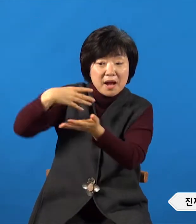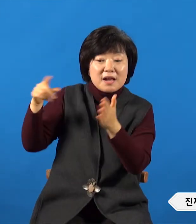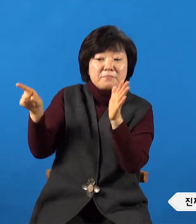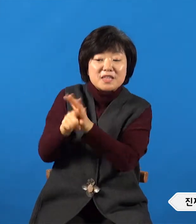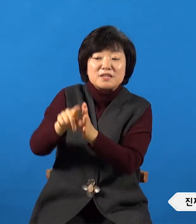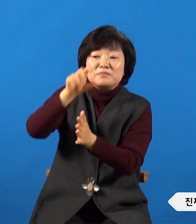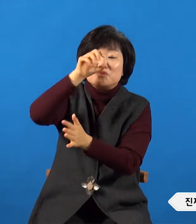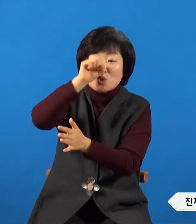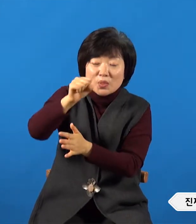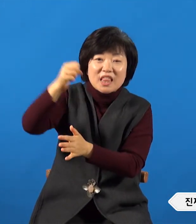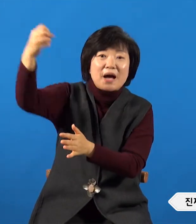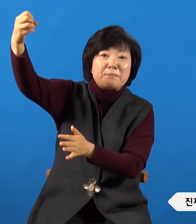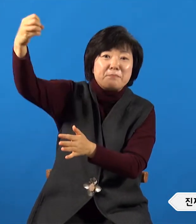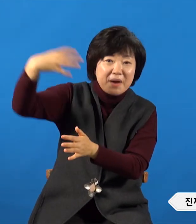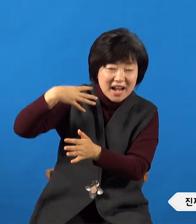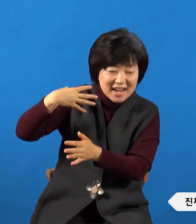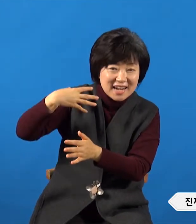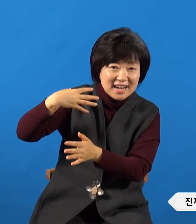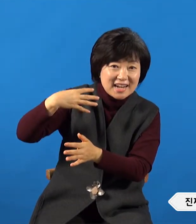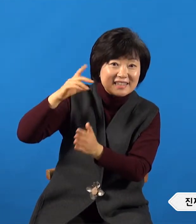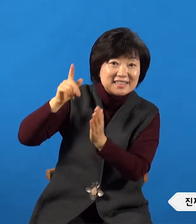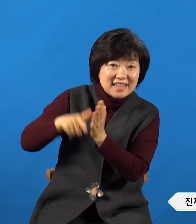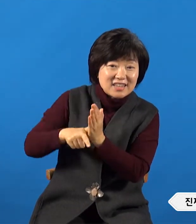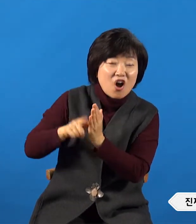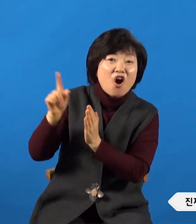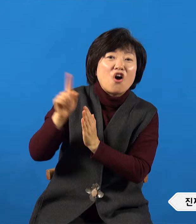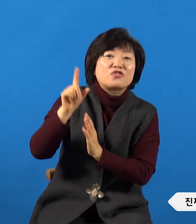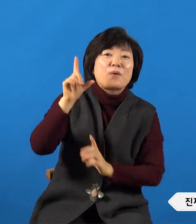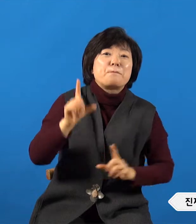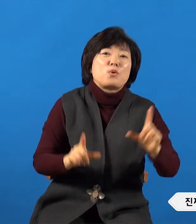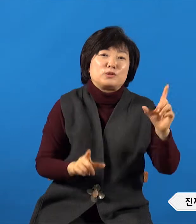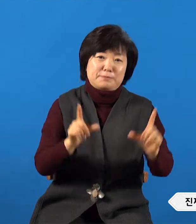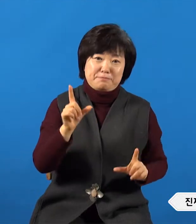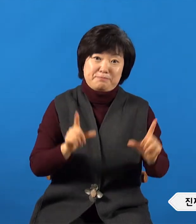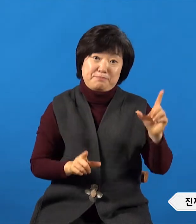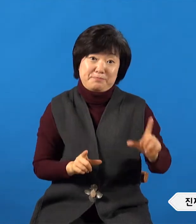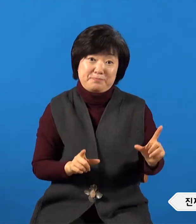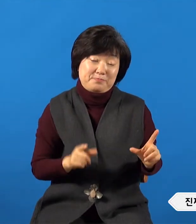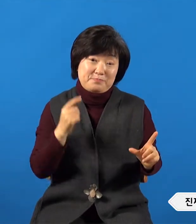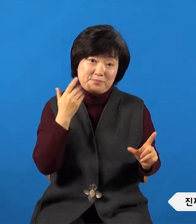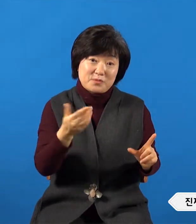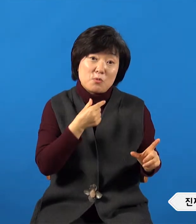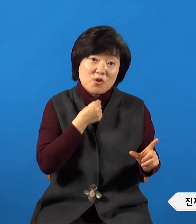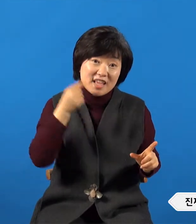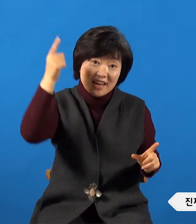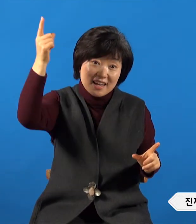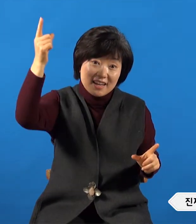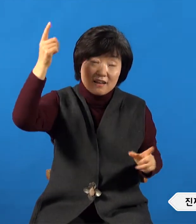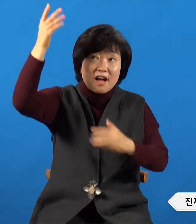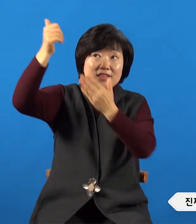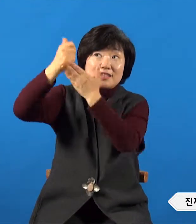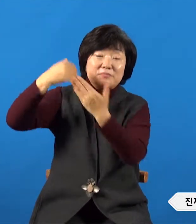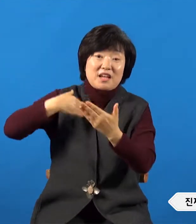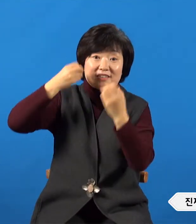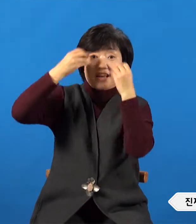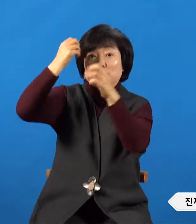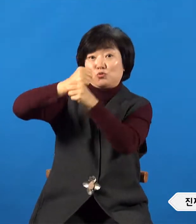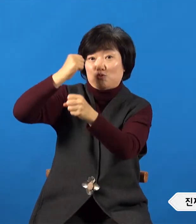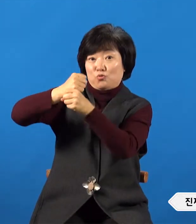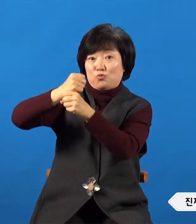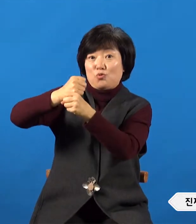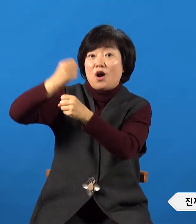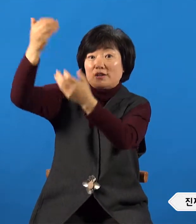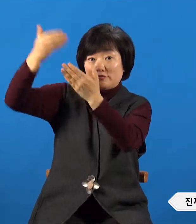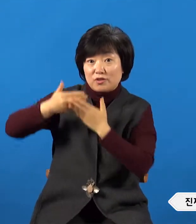믿음이 좋구나 라고 말씀하실 때는 어떤 모습을 가지고 있을까요? 하나님 우리를 창조하셨습니다.